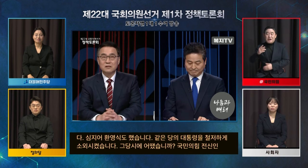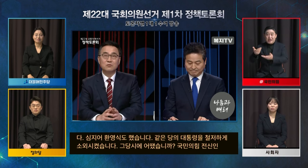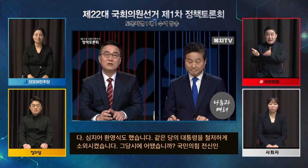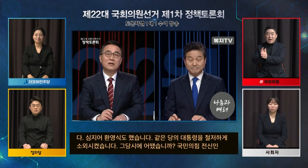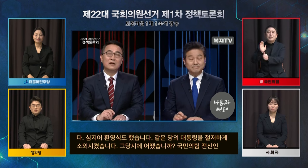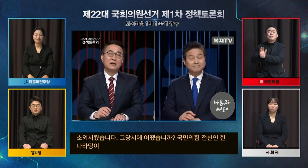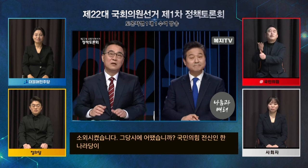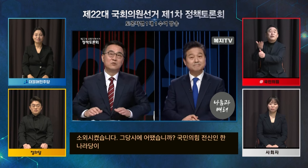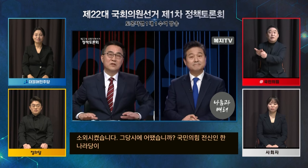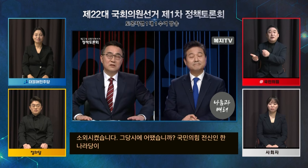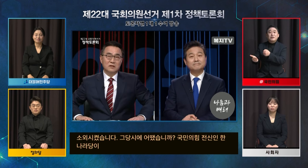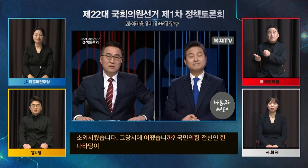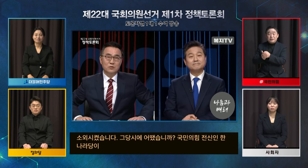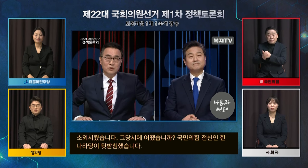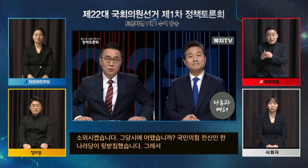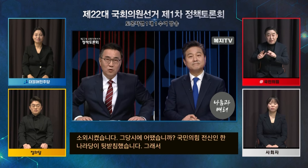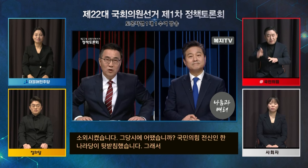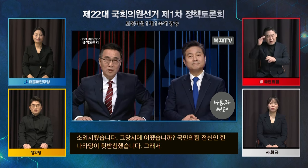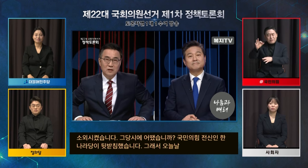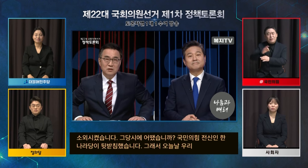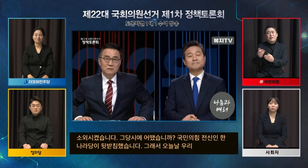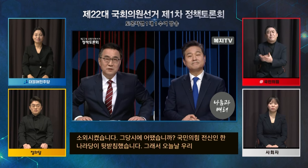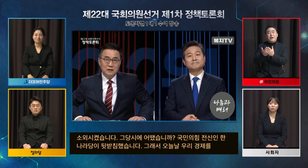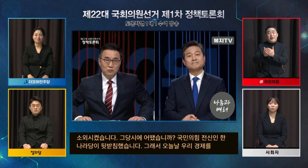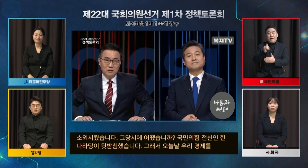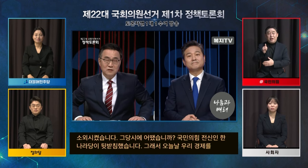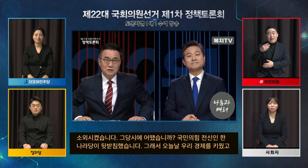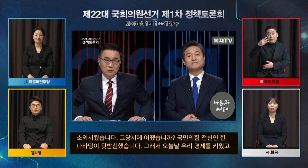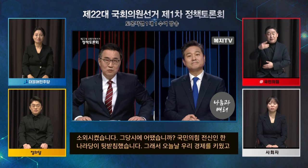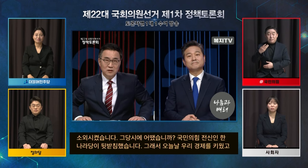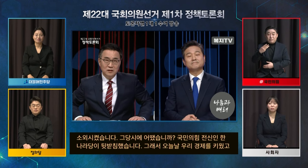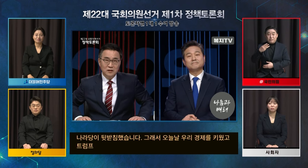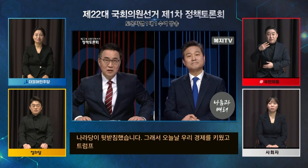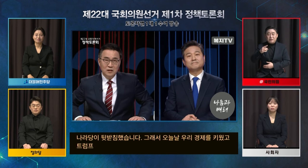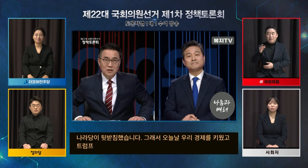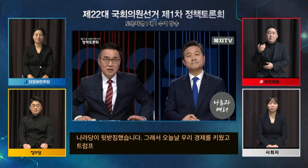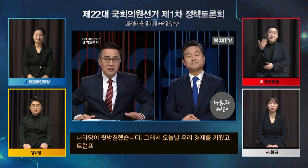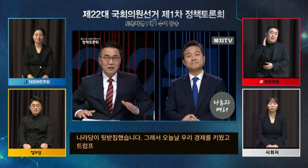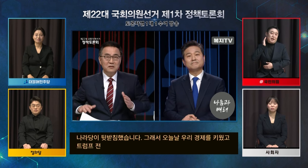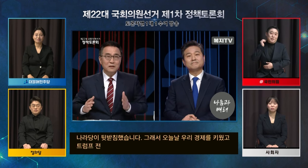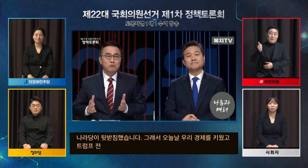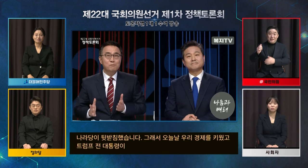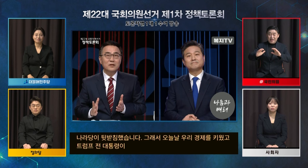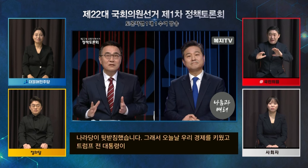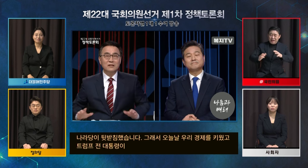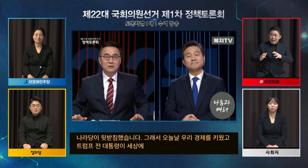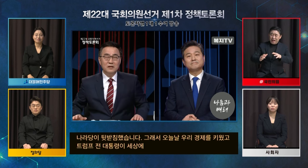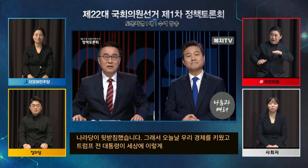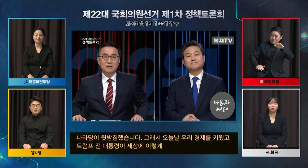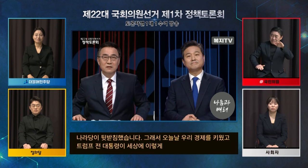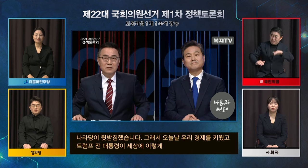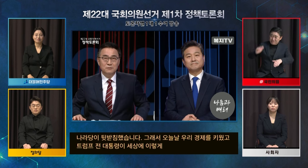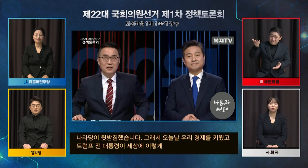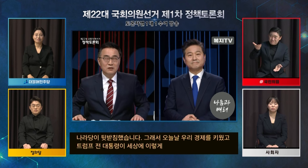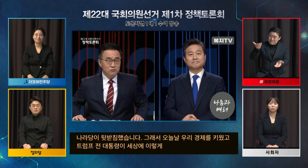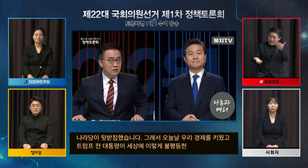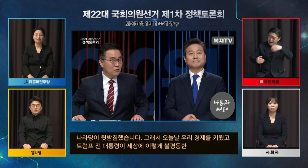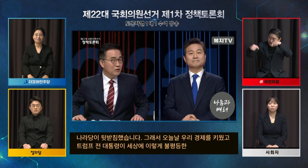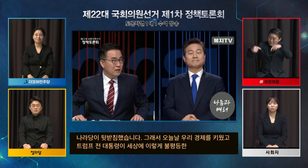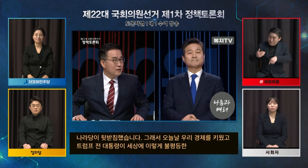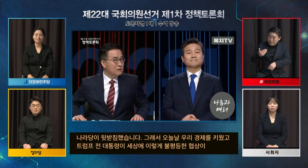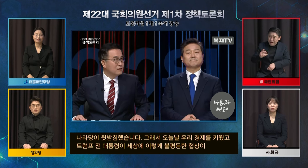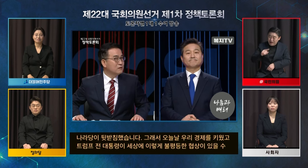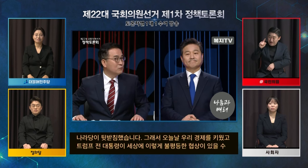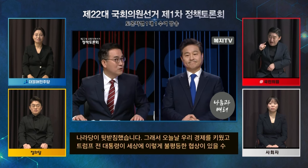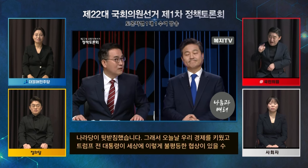그래서 오늘날 우리 경제를 키웠고 트럼프 대통령, 전 대통령이 세상에 이렇게 불평등한 협상이 있을 수